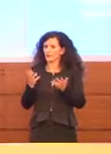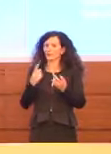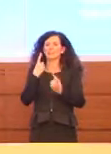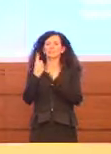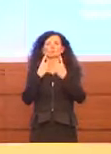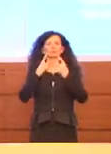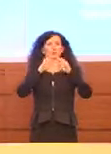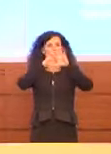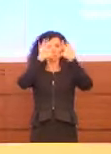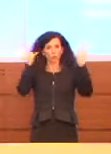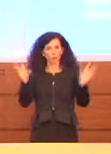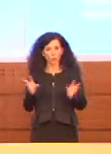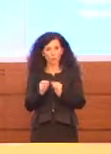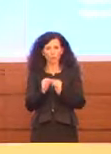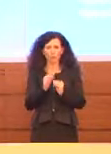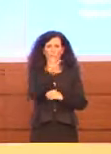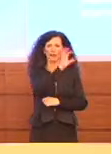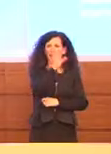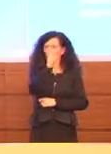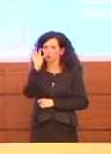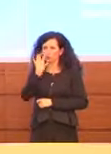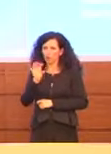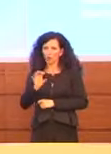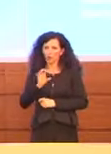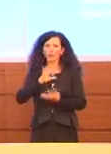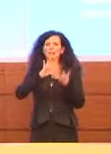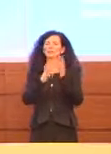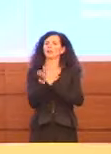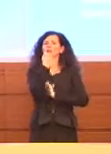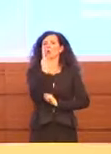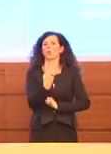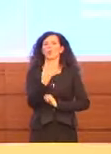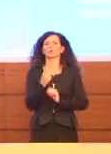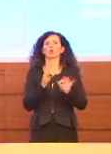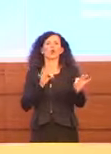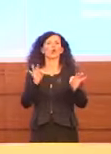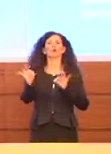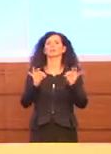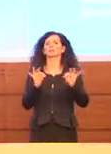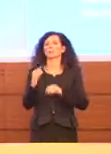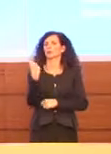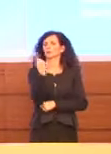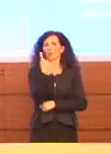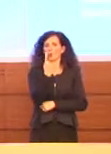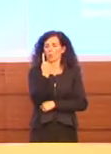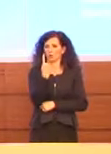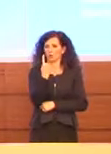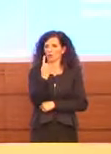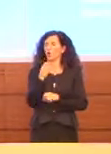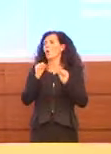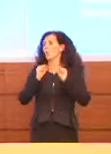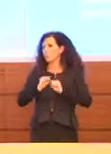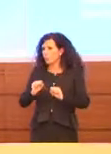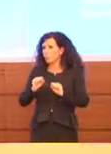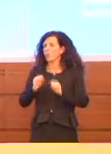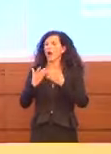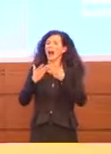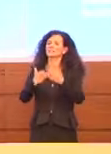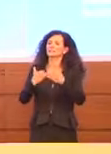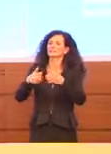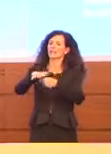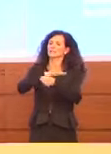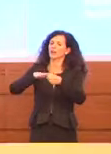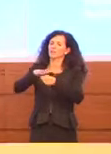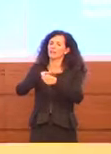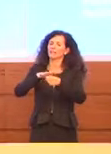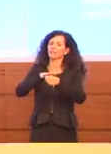in una dimensione coordinata ecco che permettesse diciamo l'assistenza familiare in